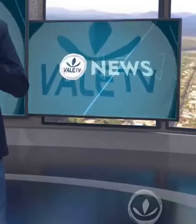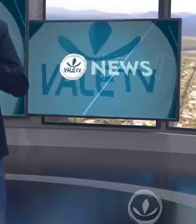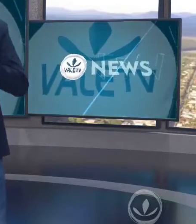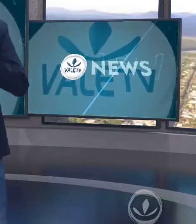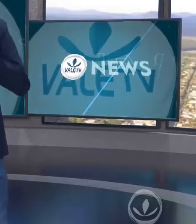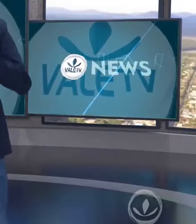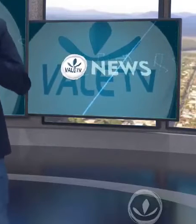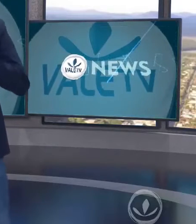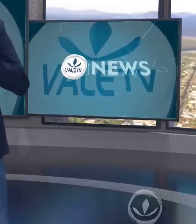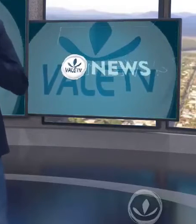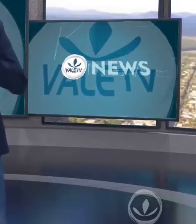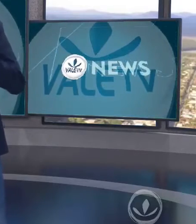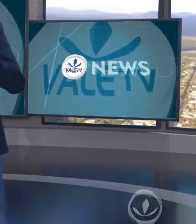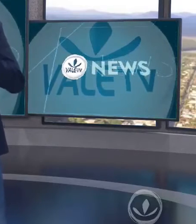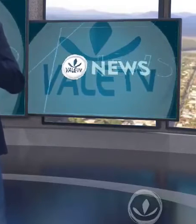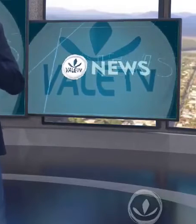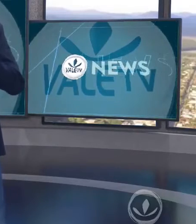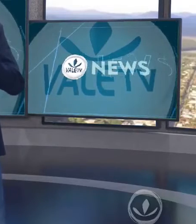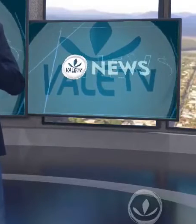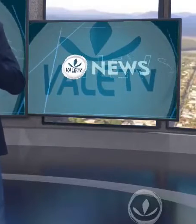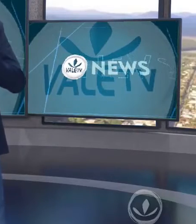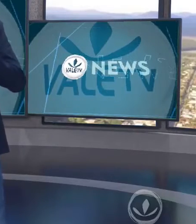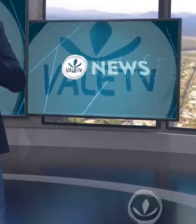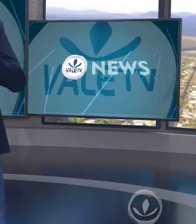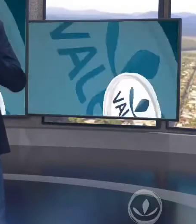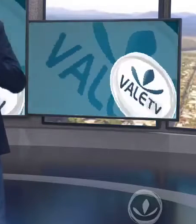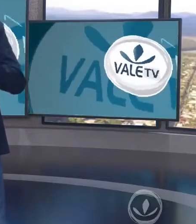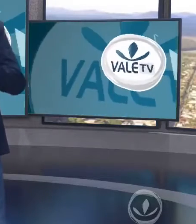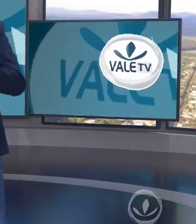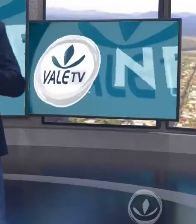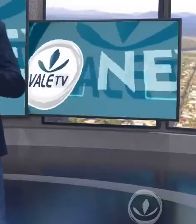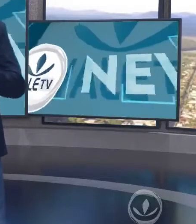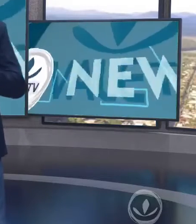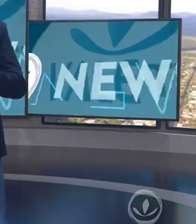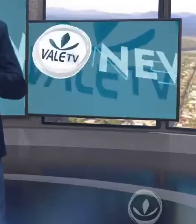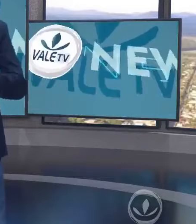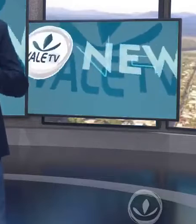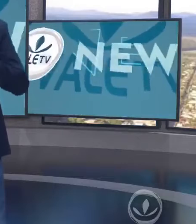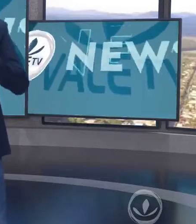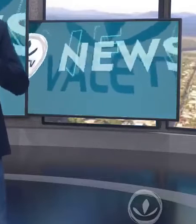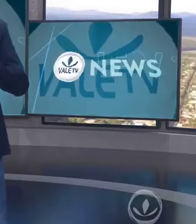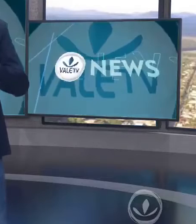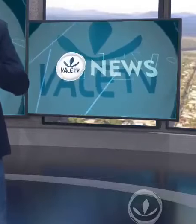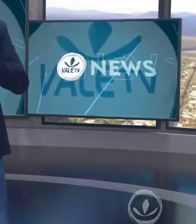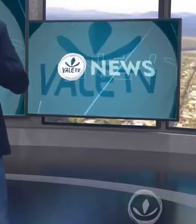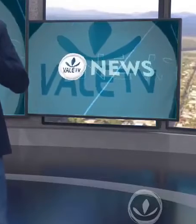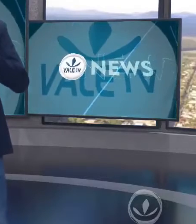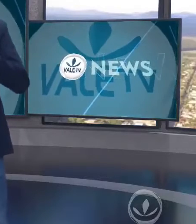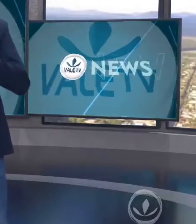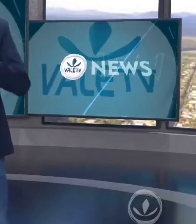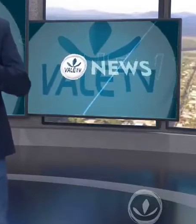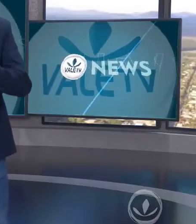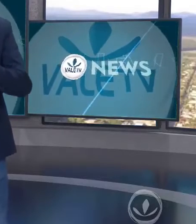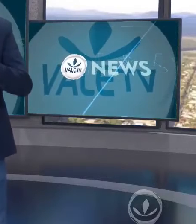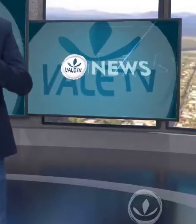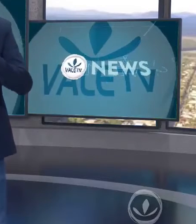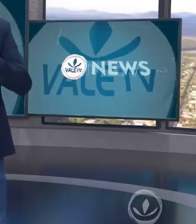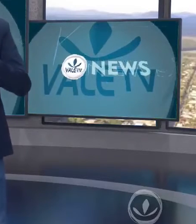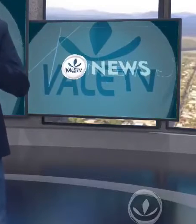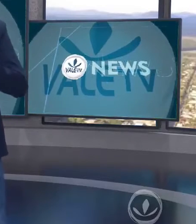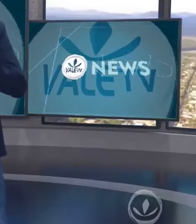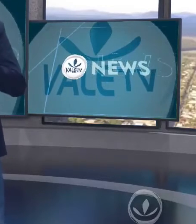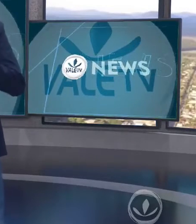Goianésia, ia fechar a Goianésia. O que eu apurei, a Prefeitura de Goianésia, o Leozão é contra